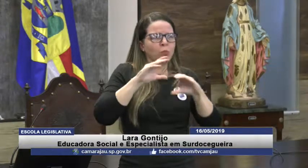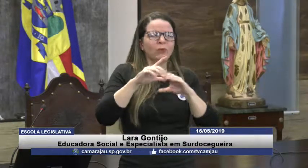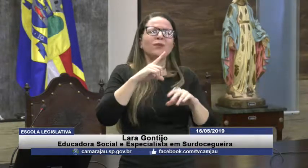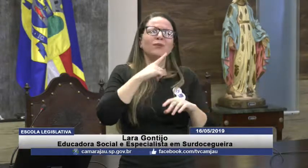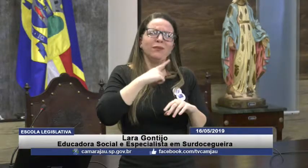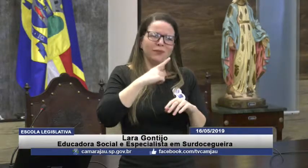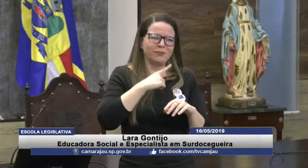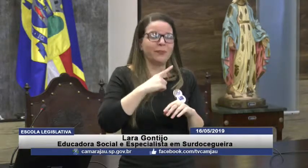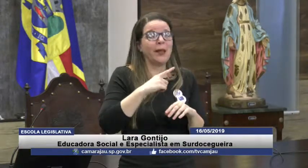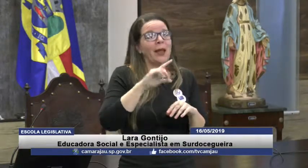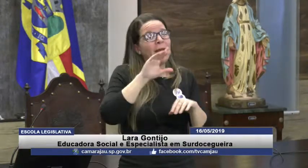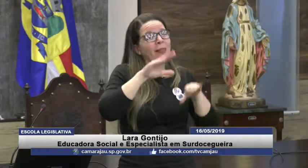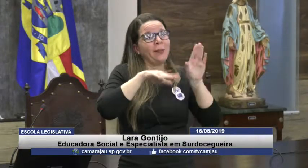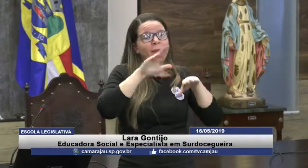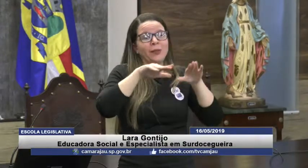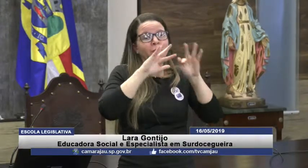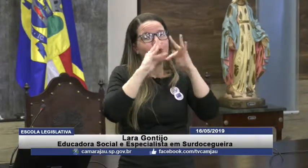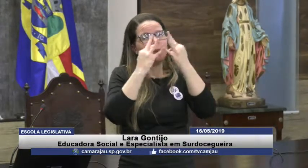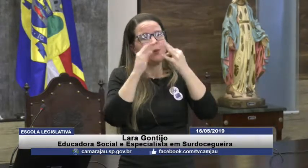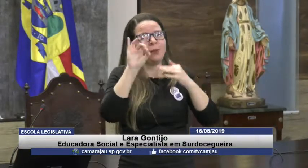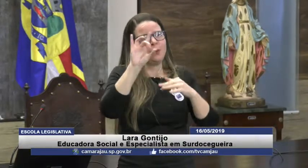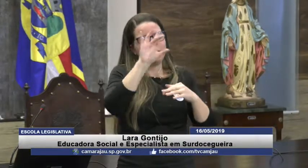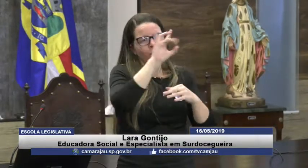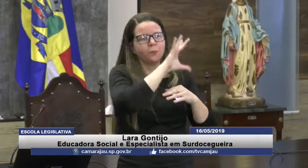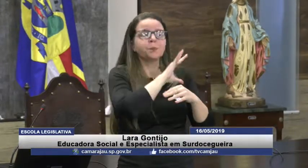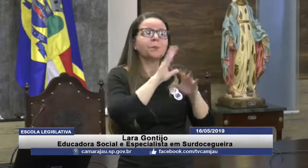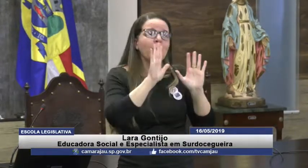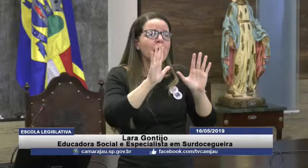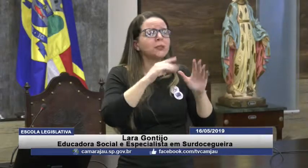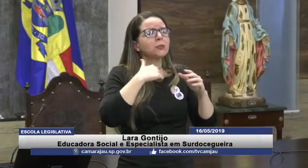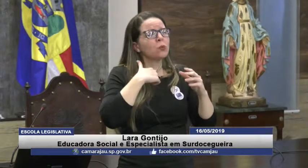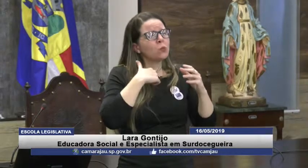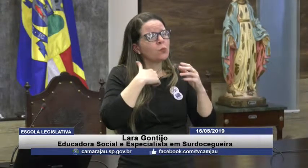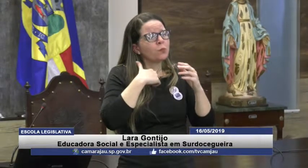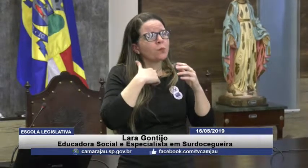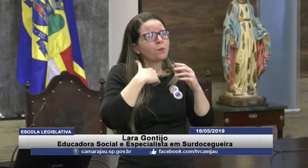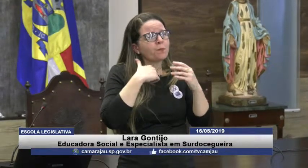fizer um paralelo com aquelas famílias que ou têm algum tipo